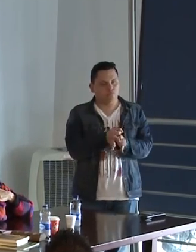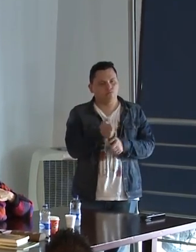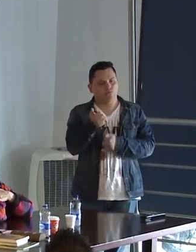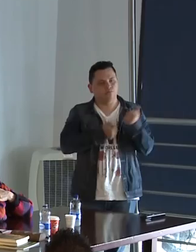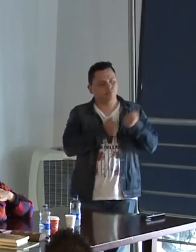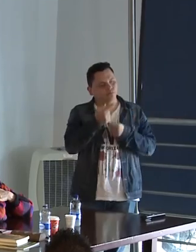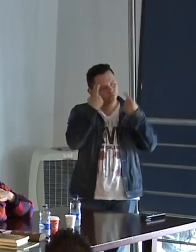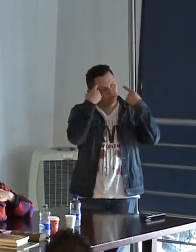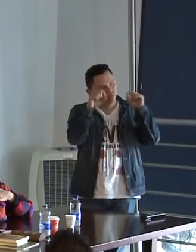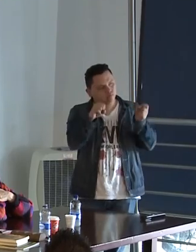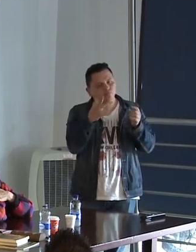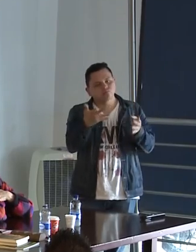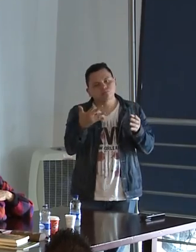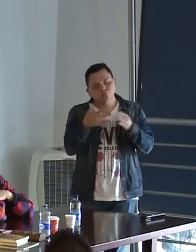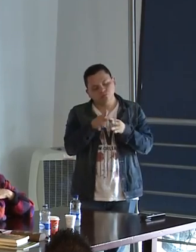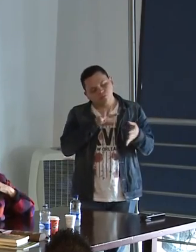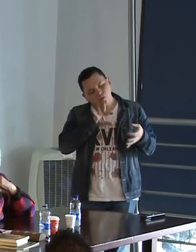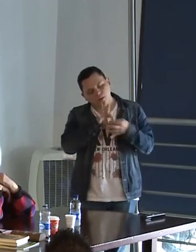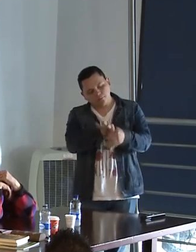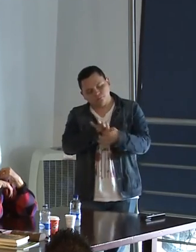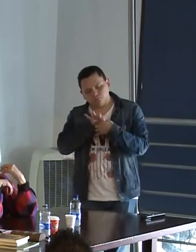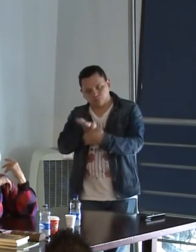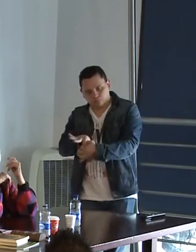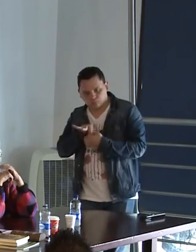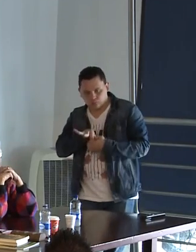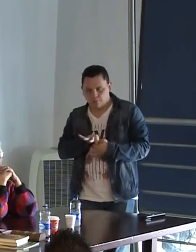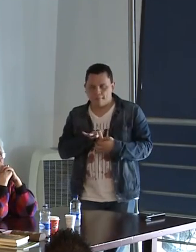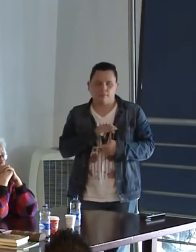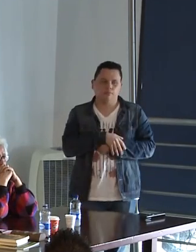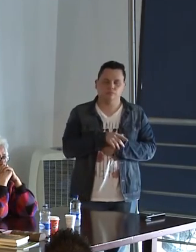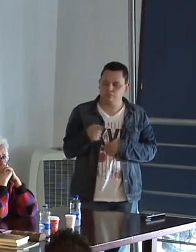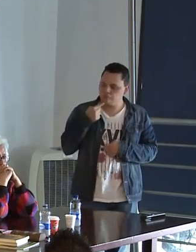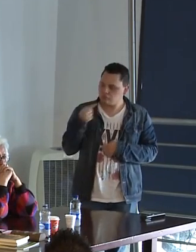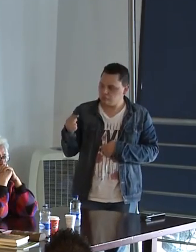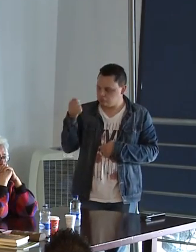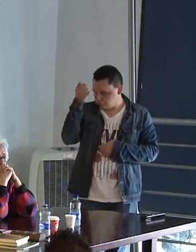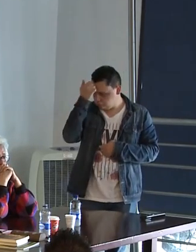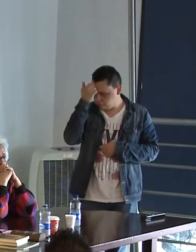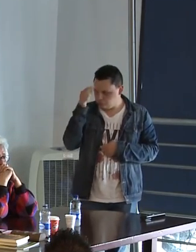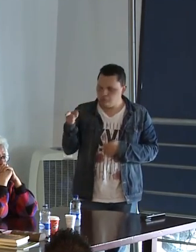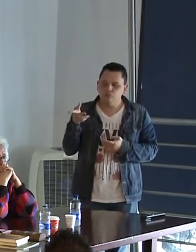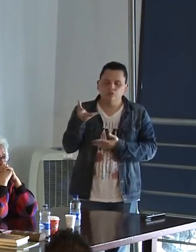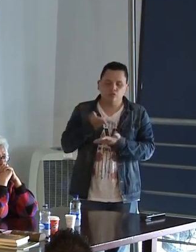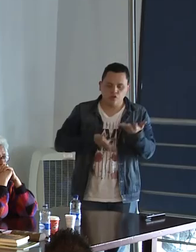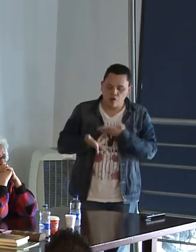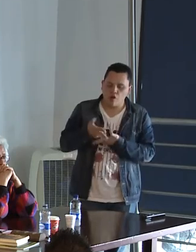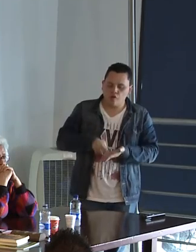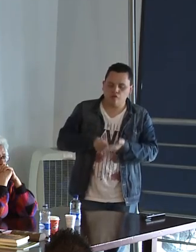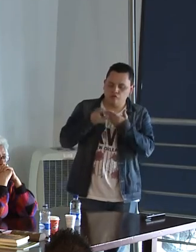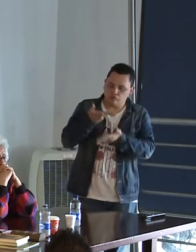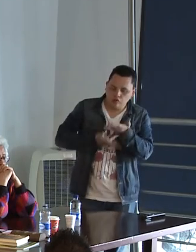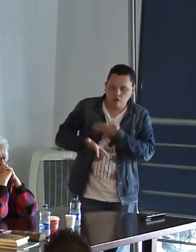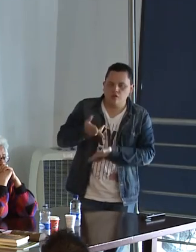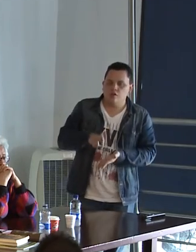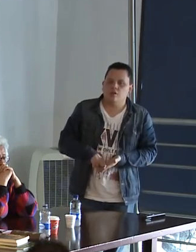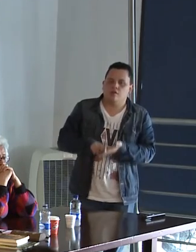la preocupación por los vínculos. Decía el profesor, resocialización,